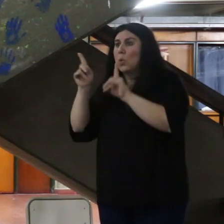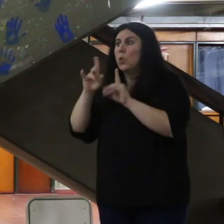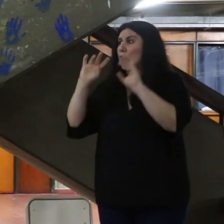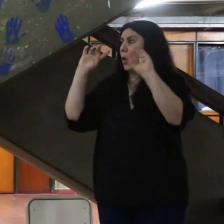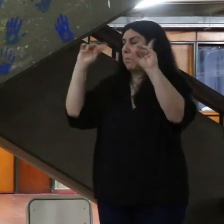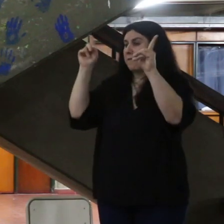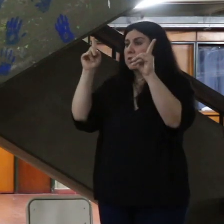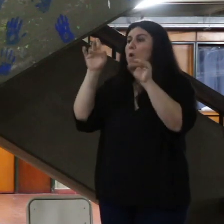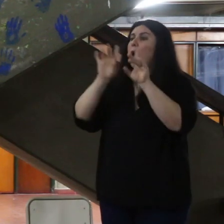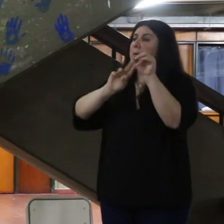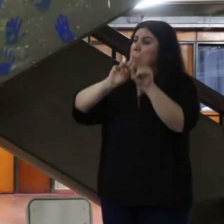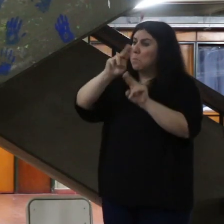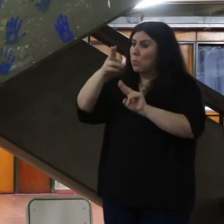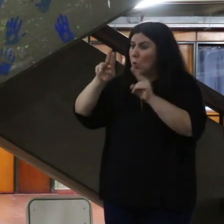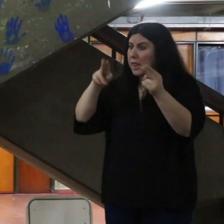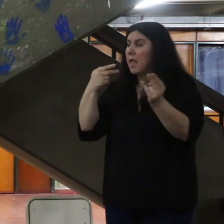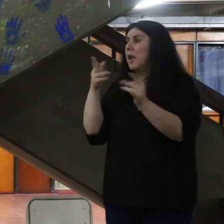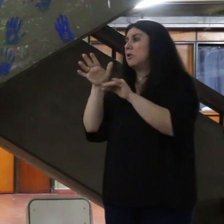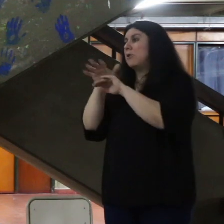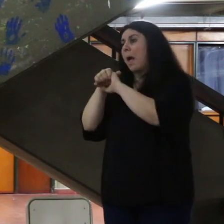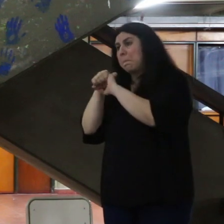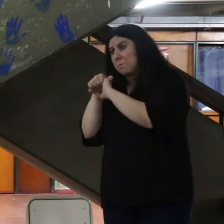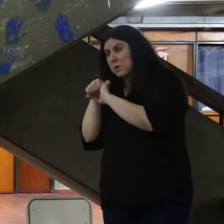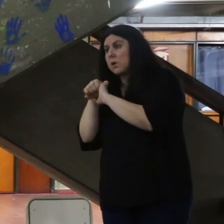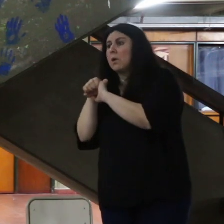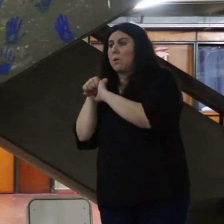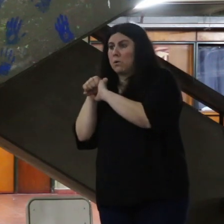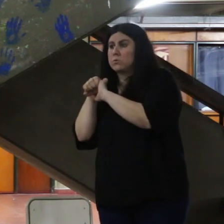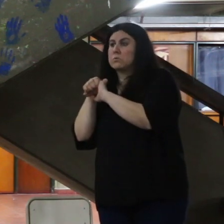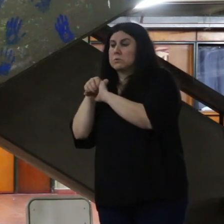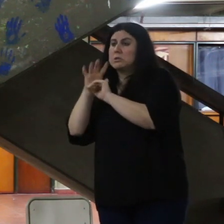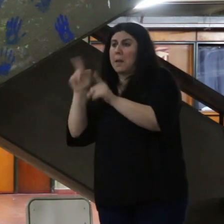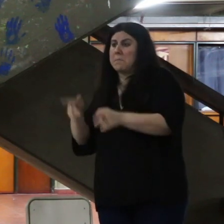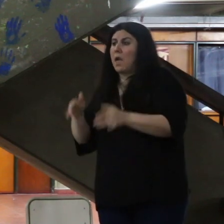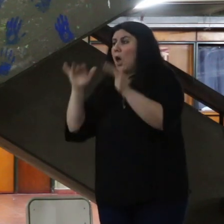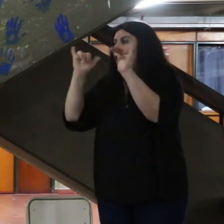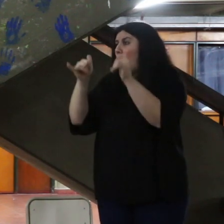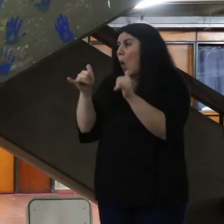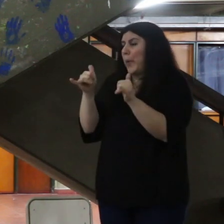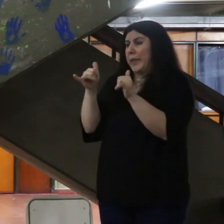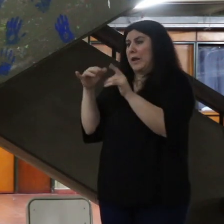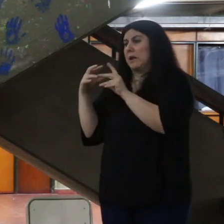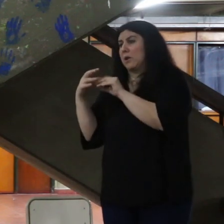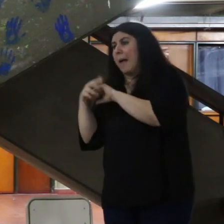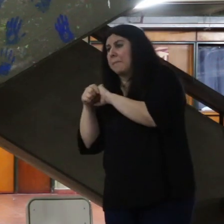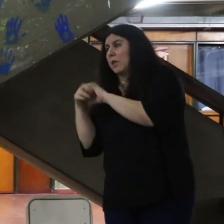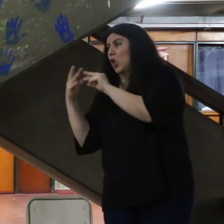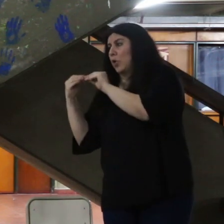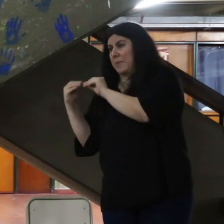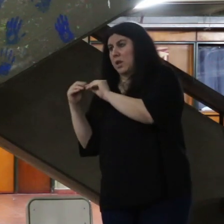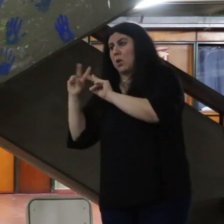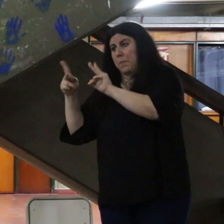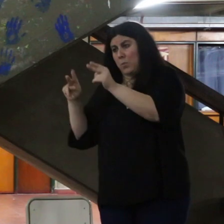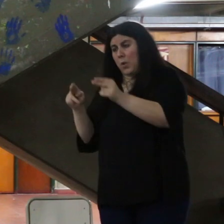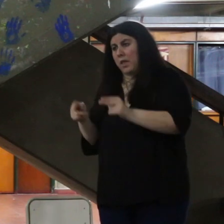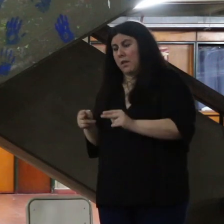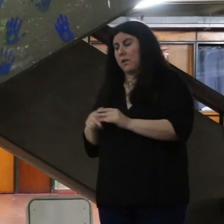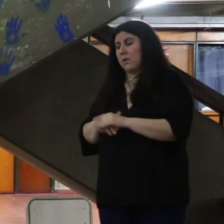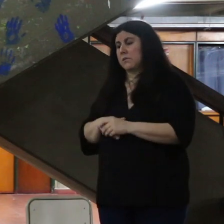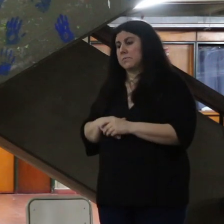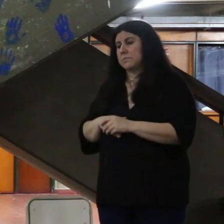que han fallecido, amigos, ¿sí? Y hasta pibes y pibas que han fallecido.